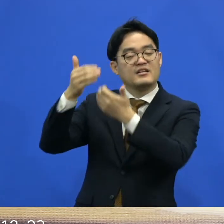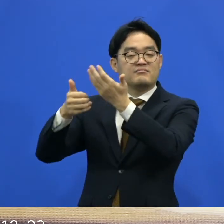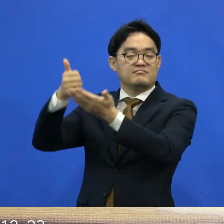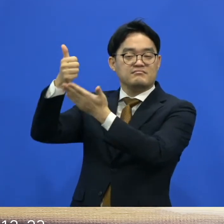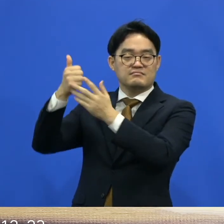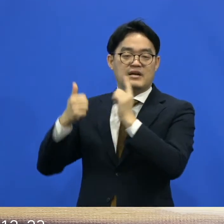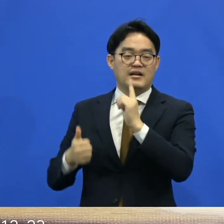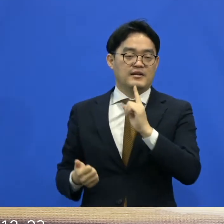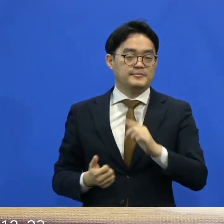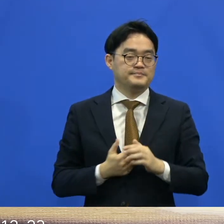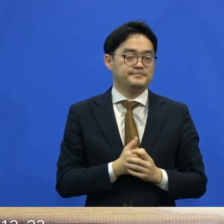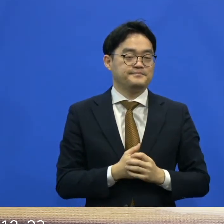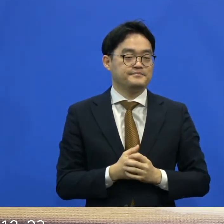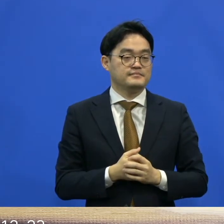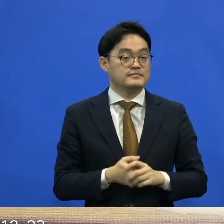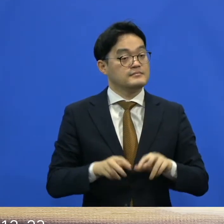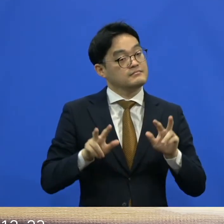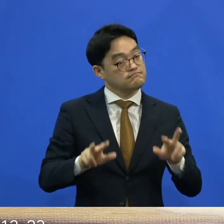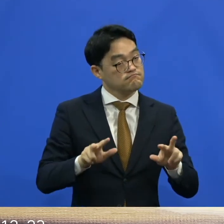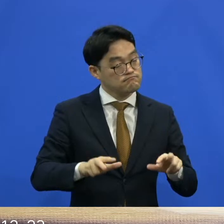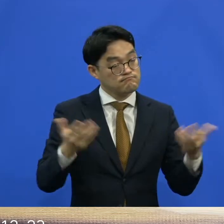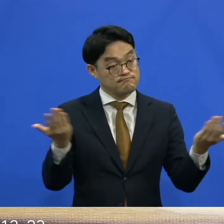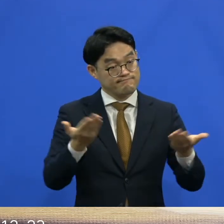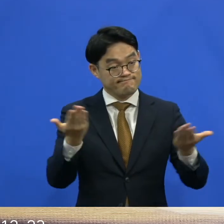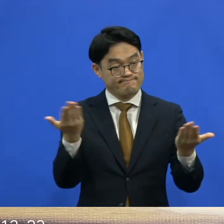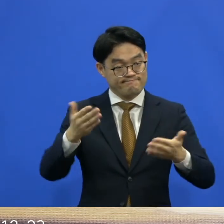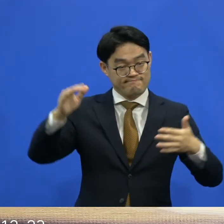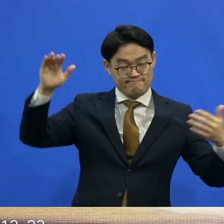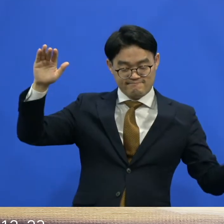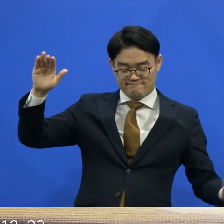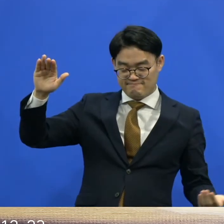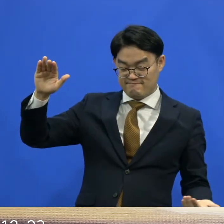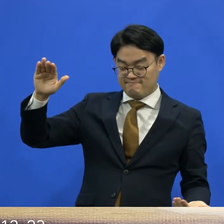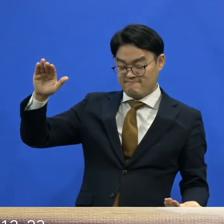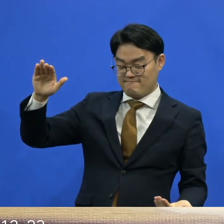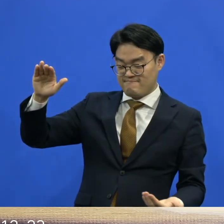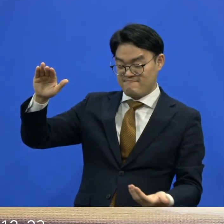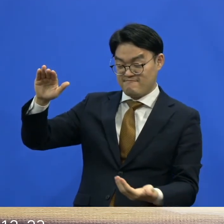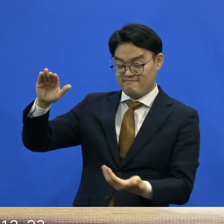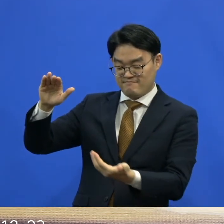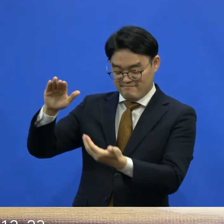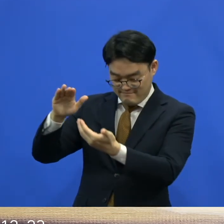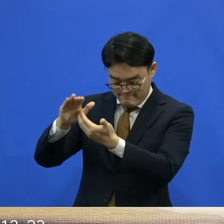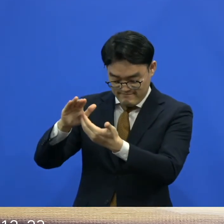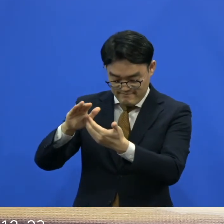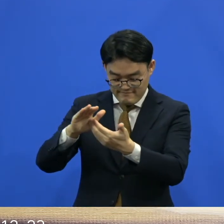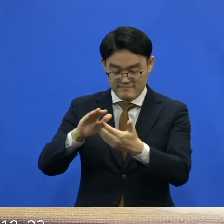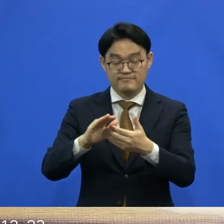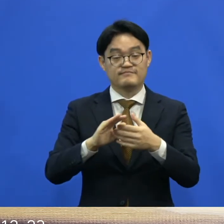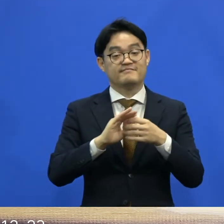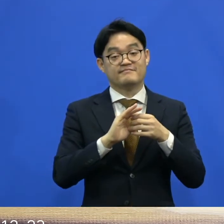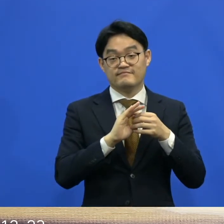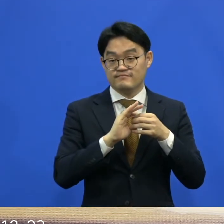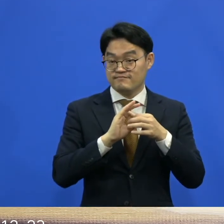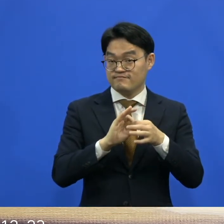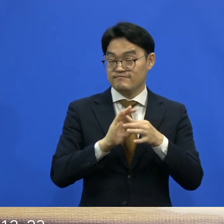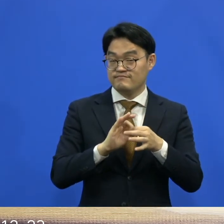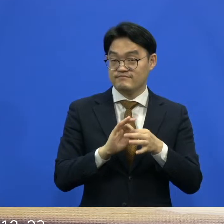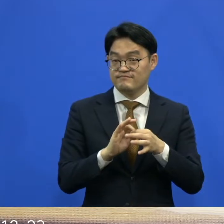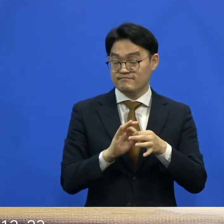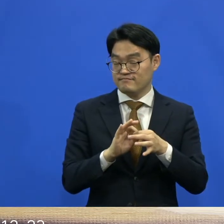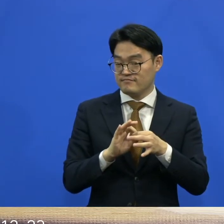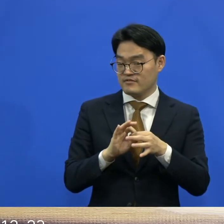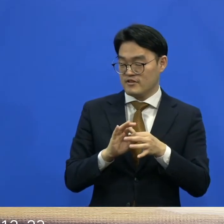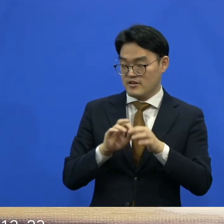자, 이것은 일이 되려고 하면 무엇인가 있게 풀려가는 조짐이에요.